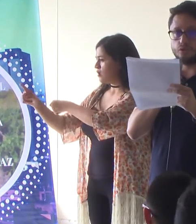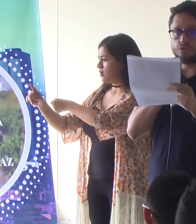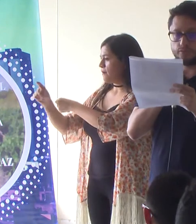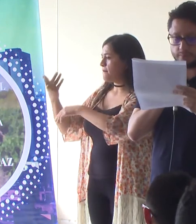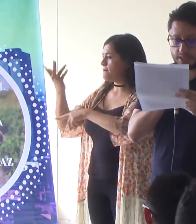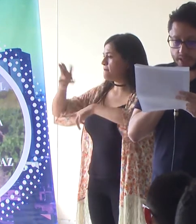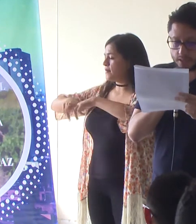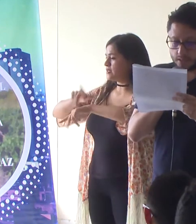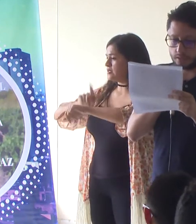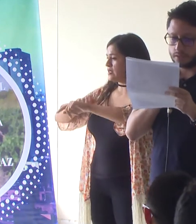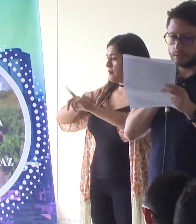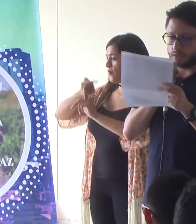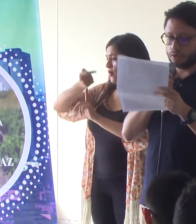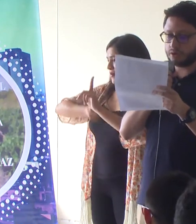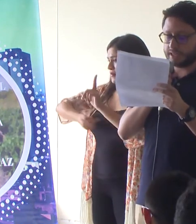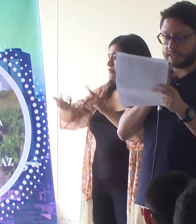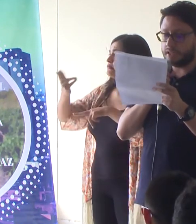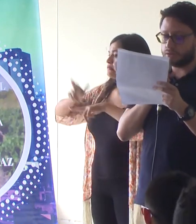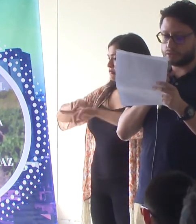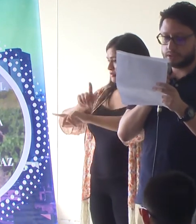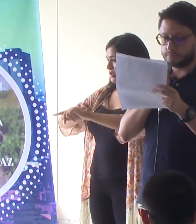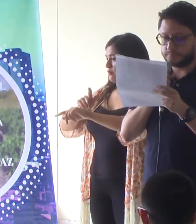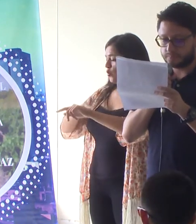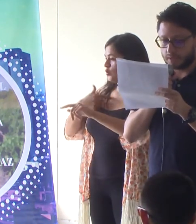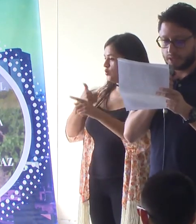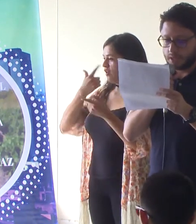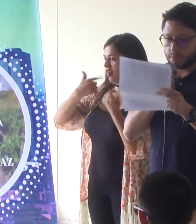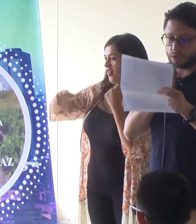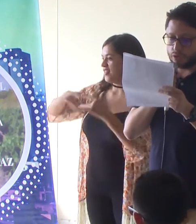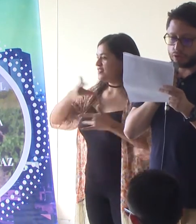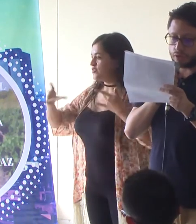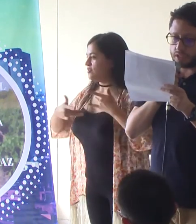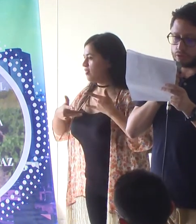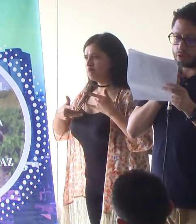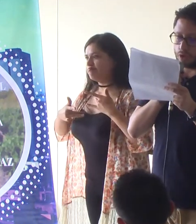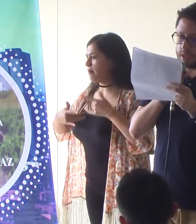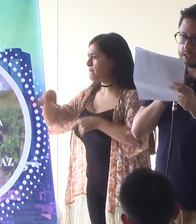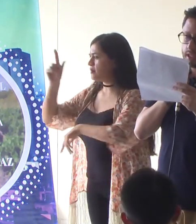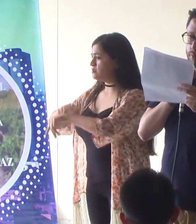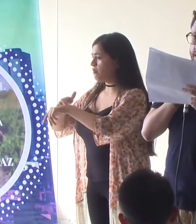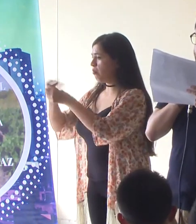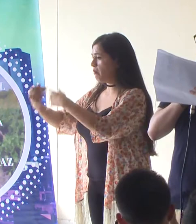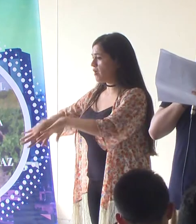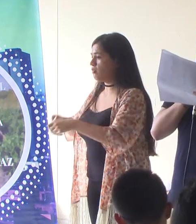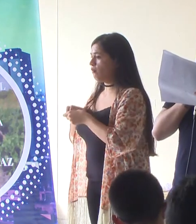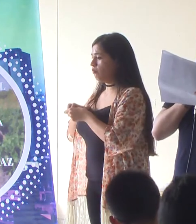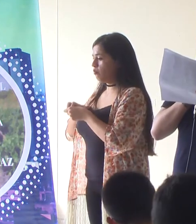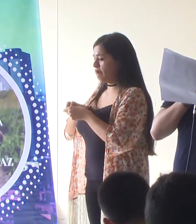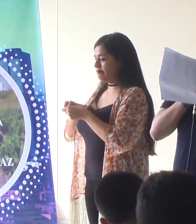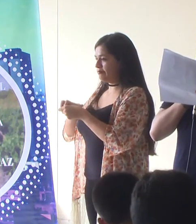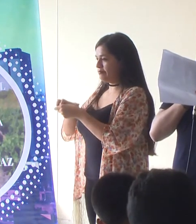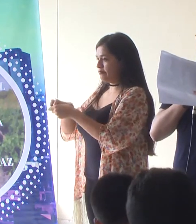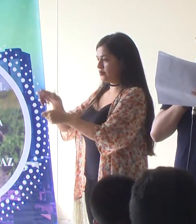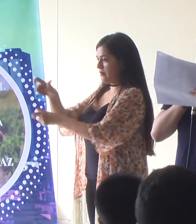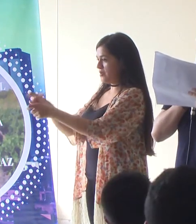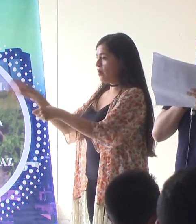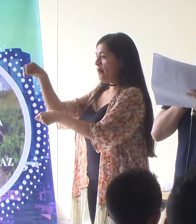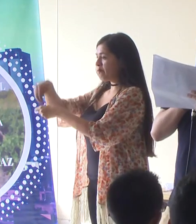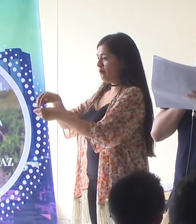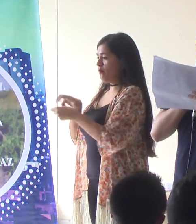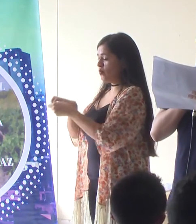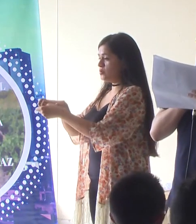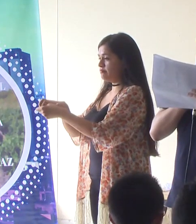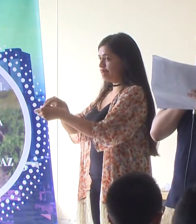con su familia o recreándose pero hay otros riesgos globales que pueden acrecentar la incidencia de estos riesgos